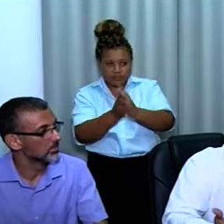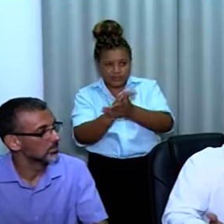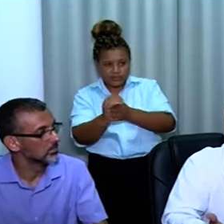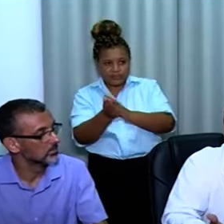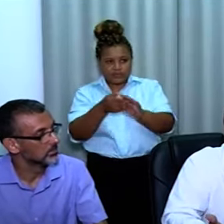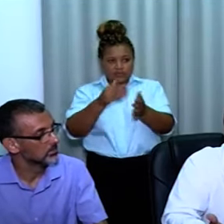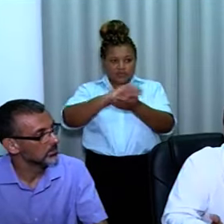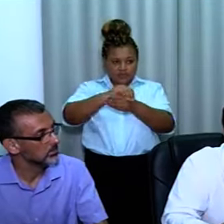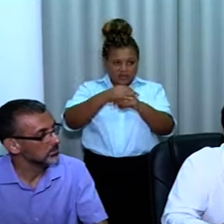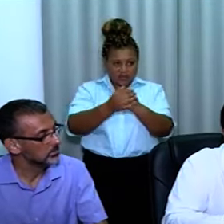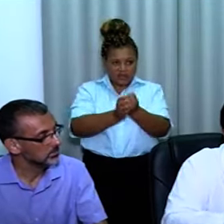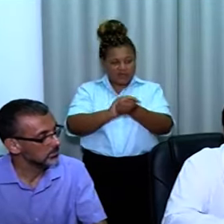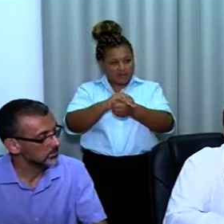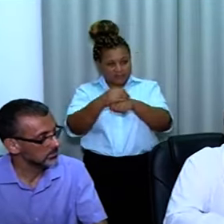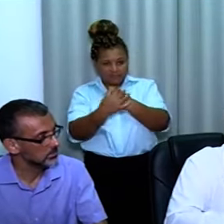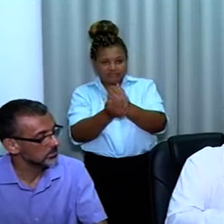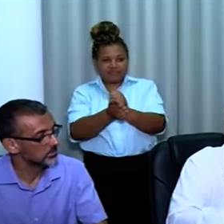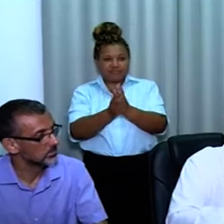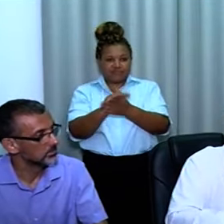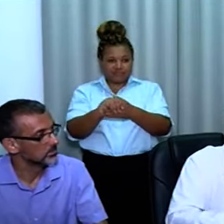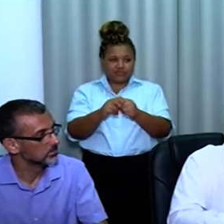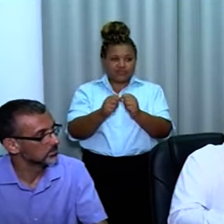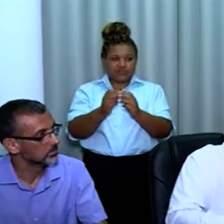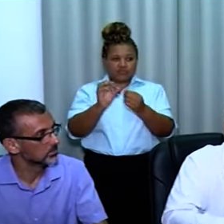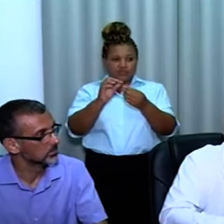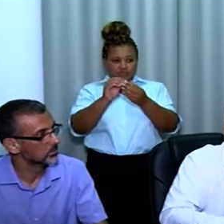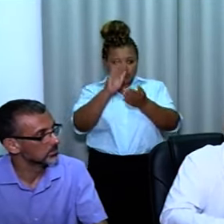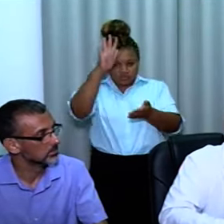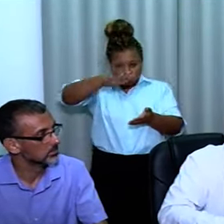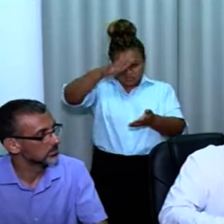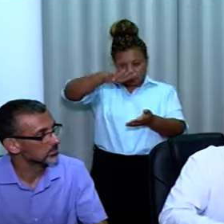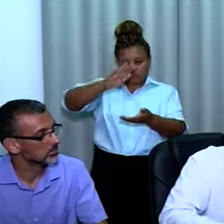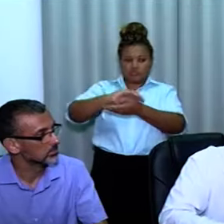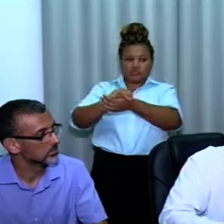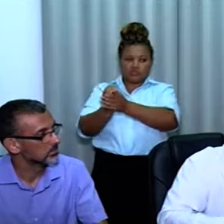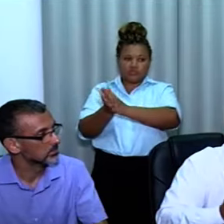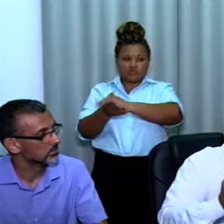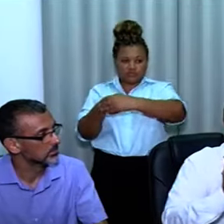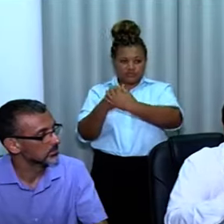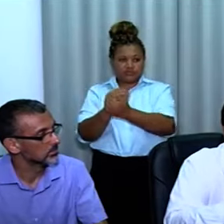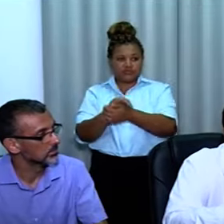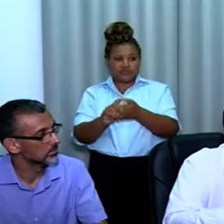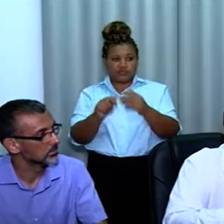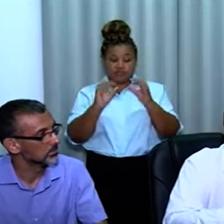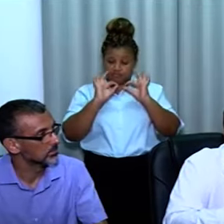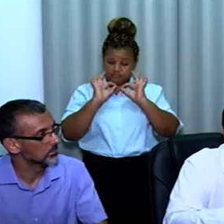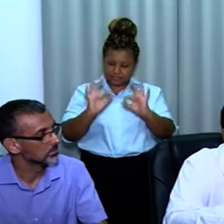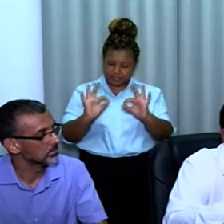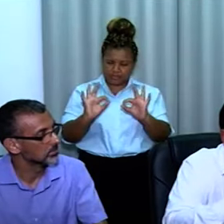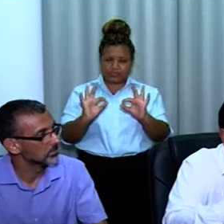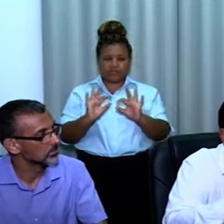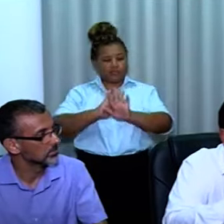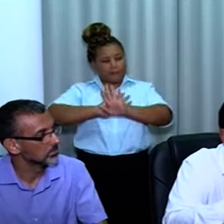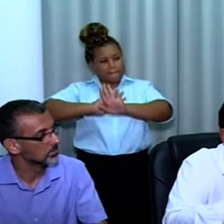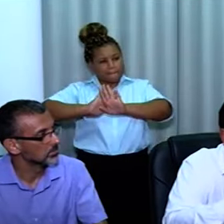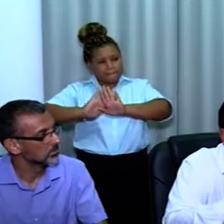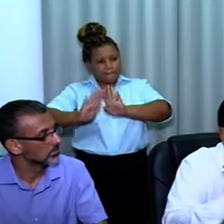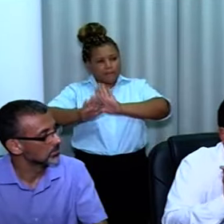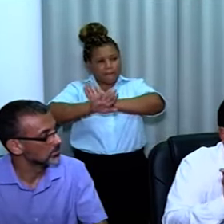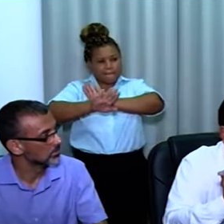on va l'apporter tout de suite, service sanitizer, 21 ans, et nous demandons de faire un effort spécial pour éviter. Tous autres lames, tous autres